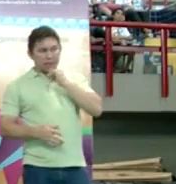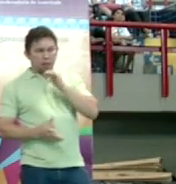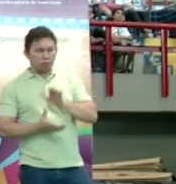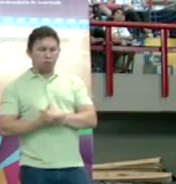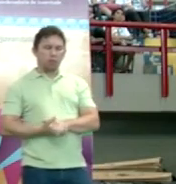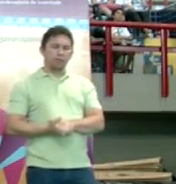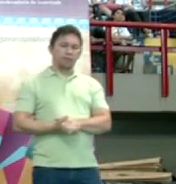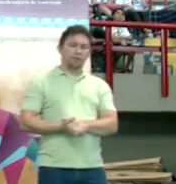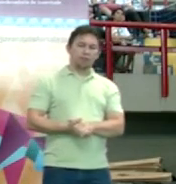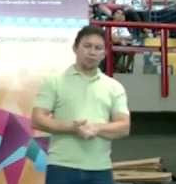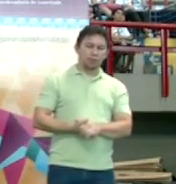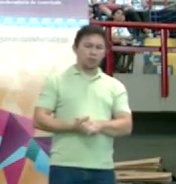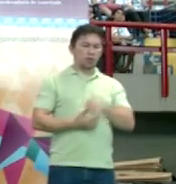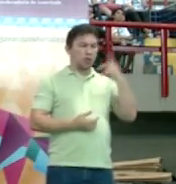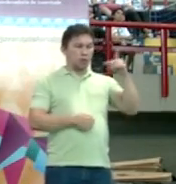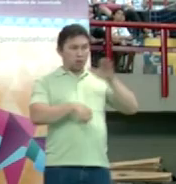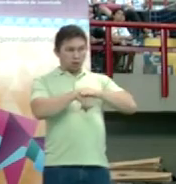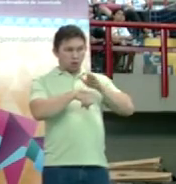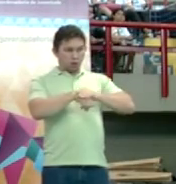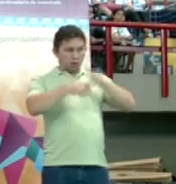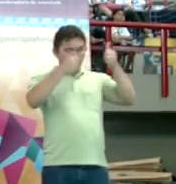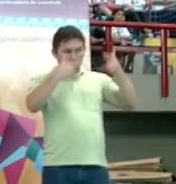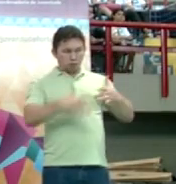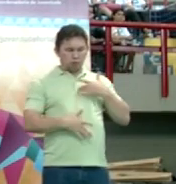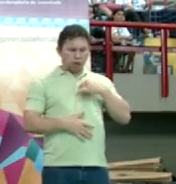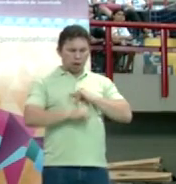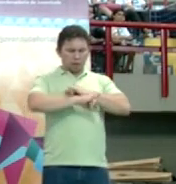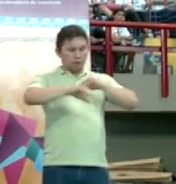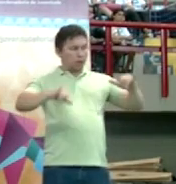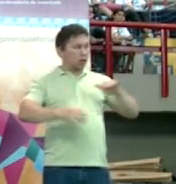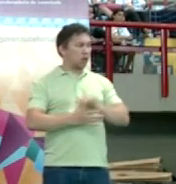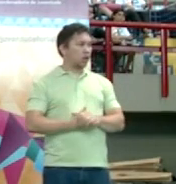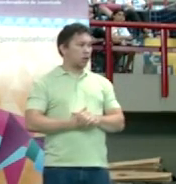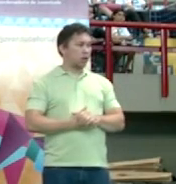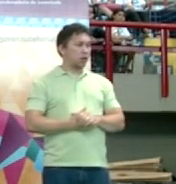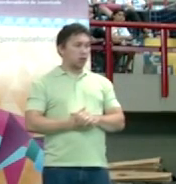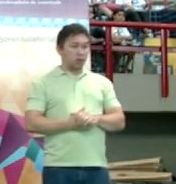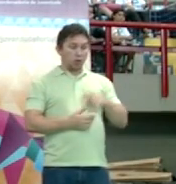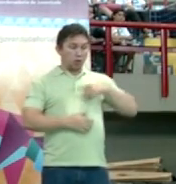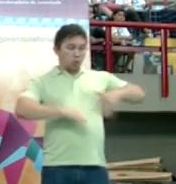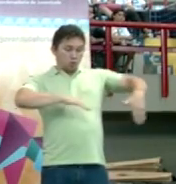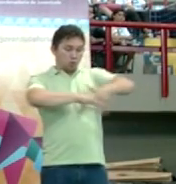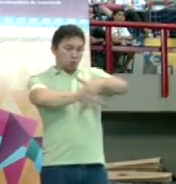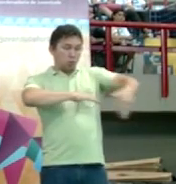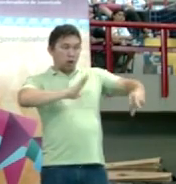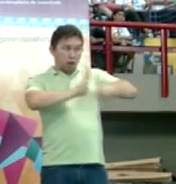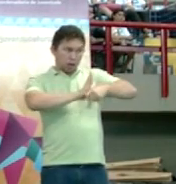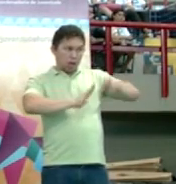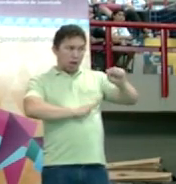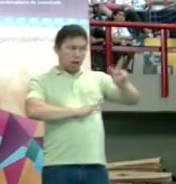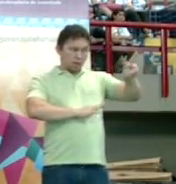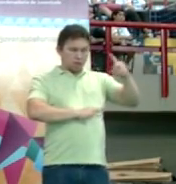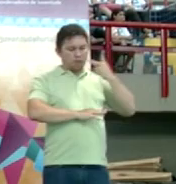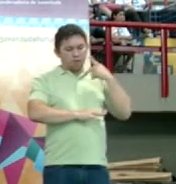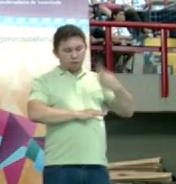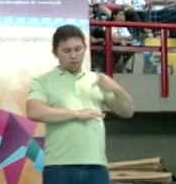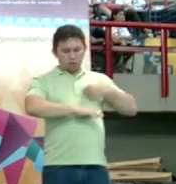ó, concentra. Se eu disser assim, em uma avenida de Fortaleza,